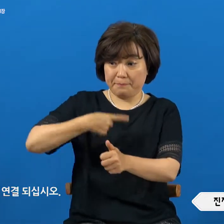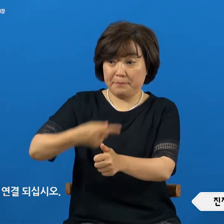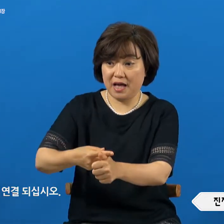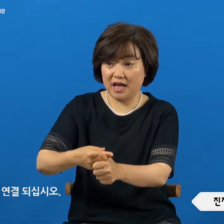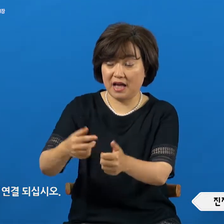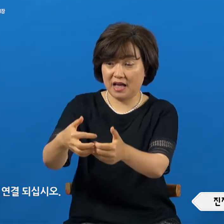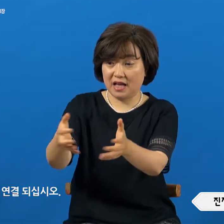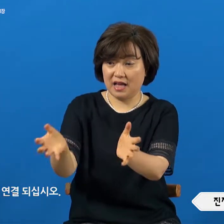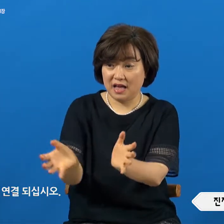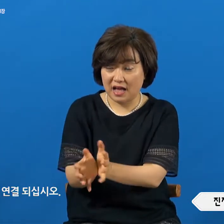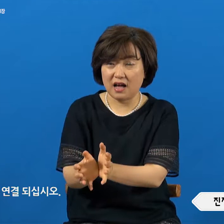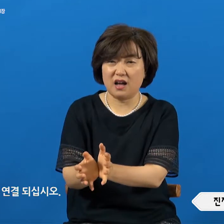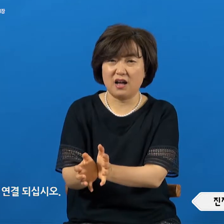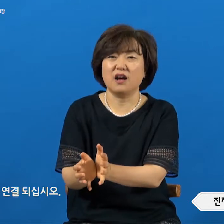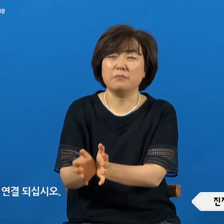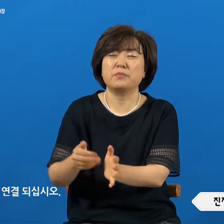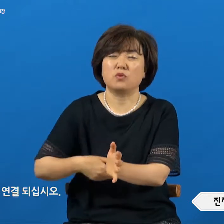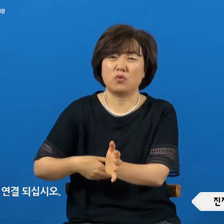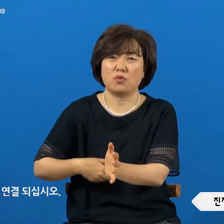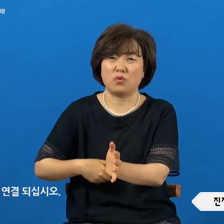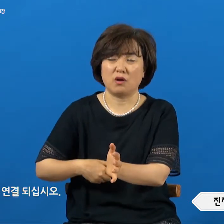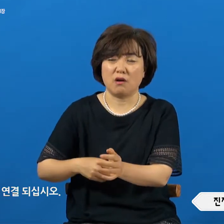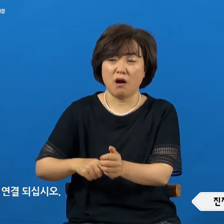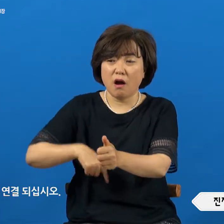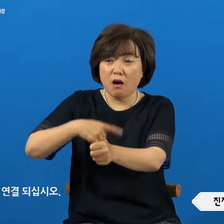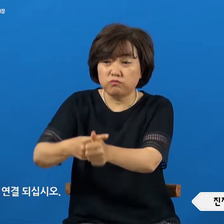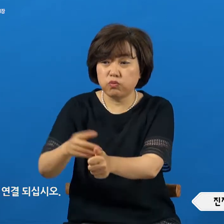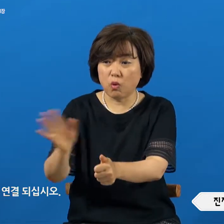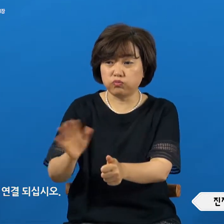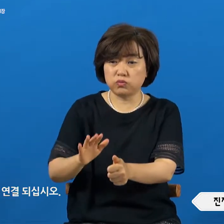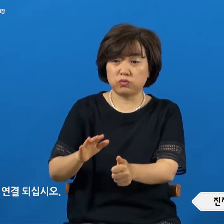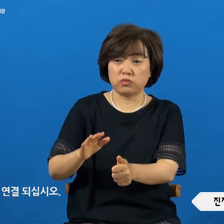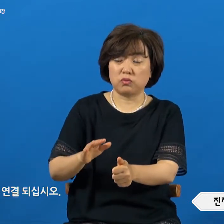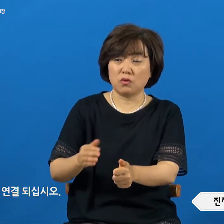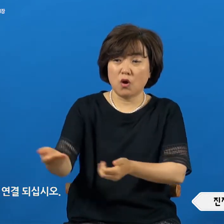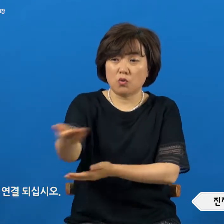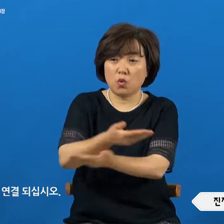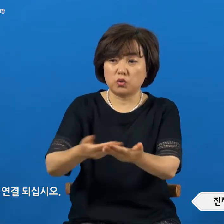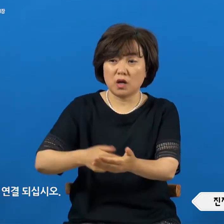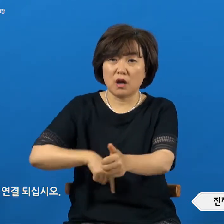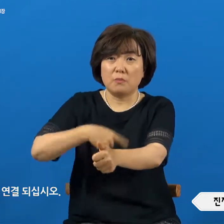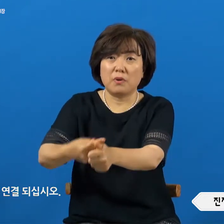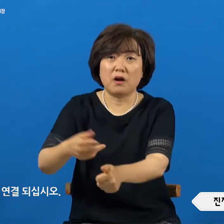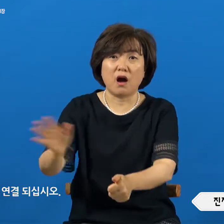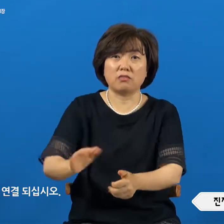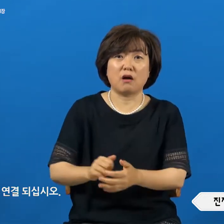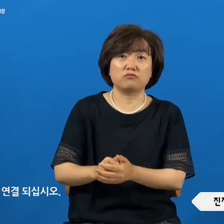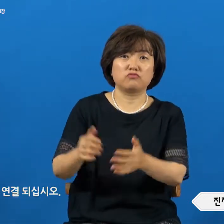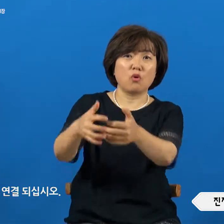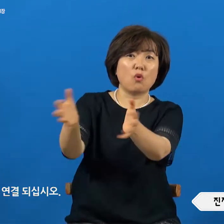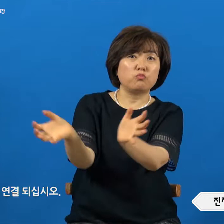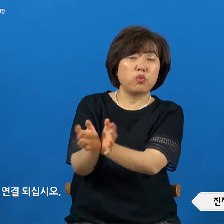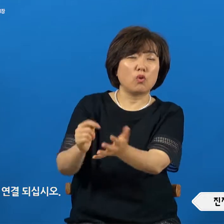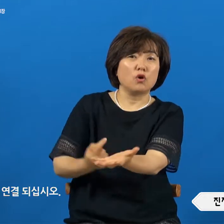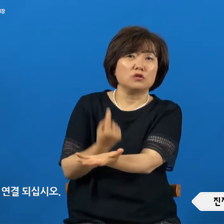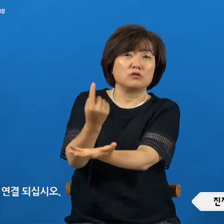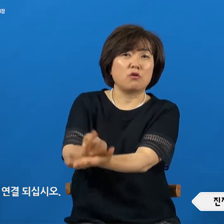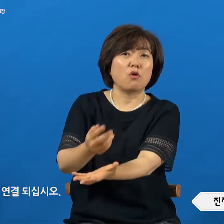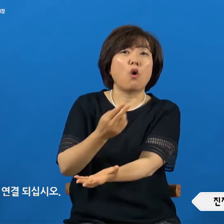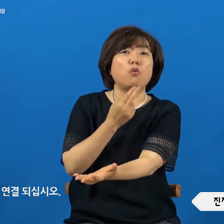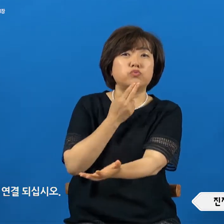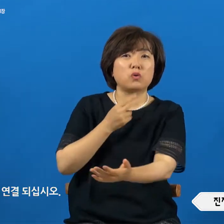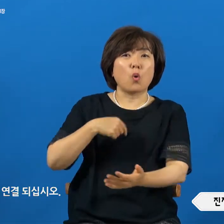그런 쉐어함이 없다면, 그런 오픈함이 없다면 우리는 정말로 함께 이